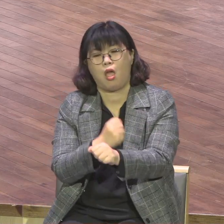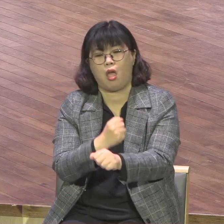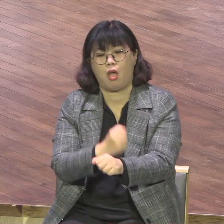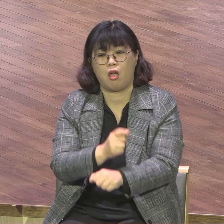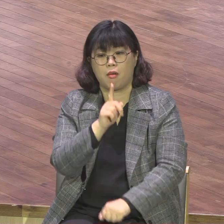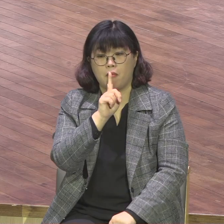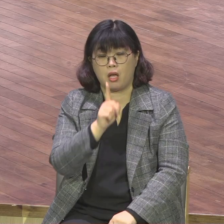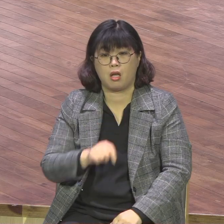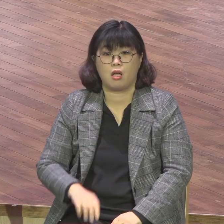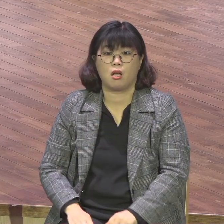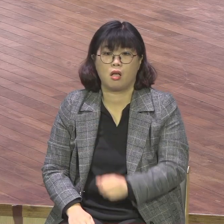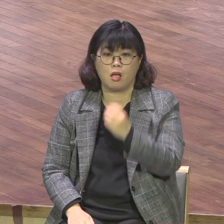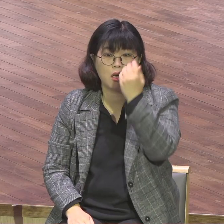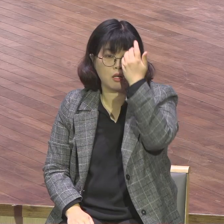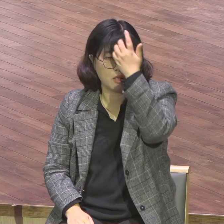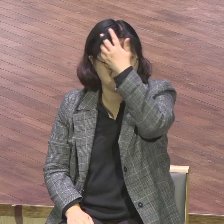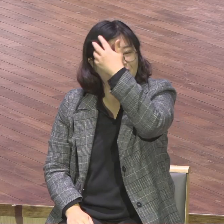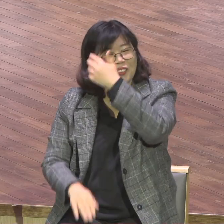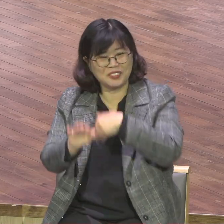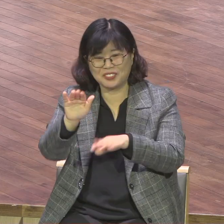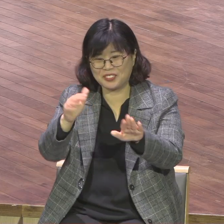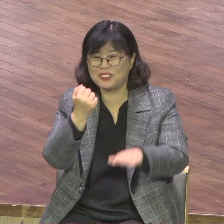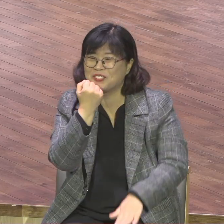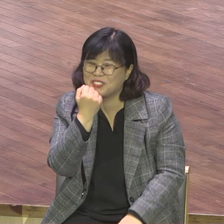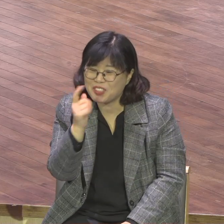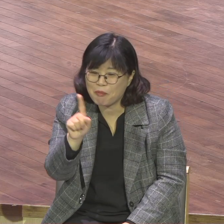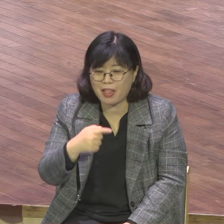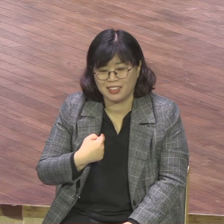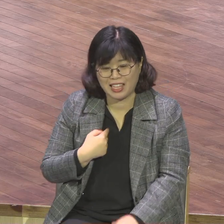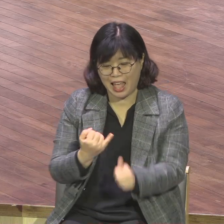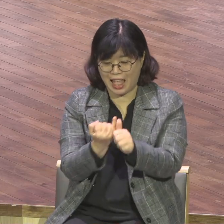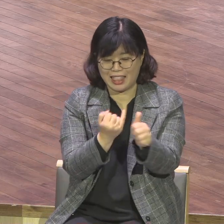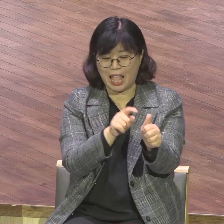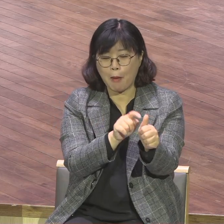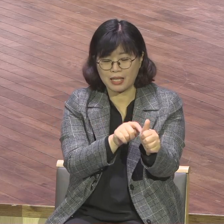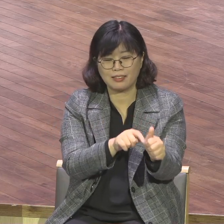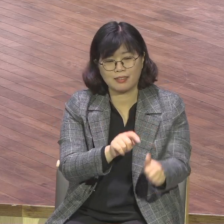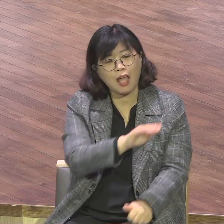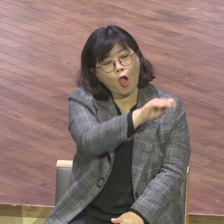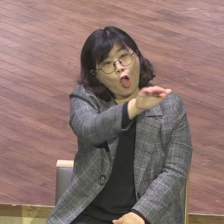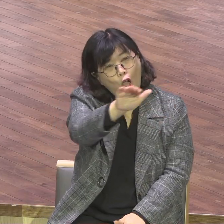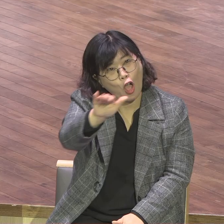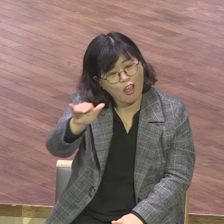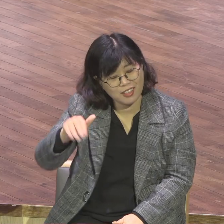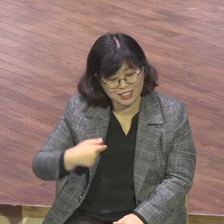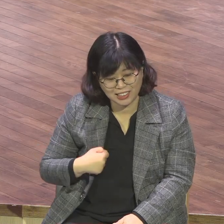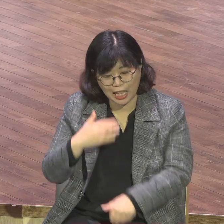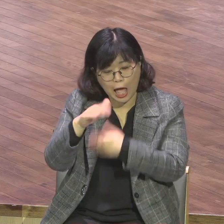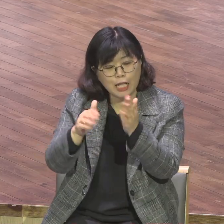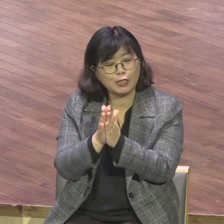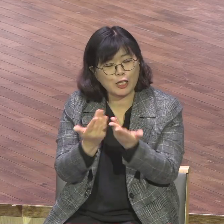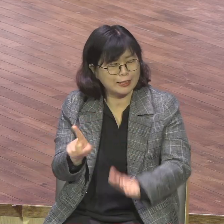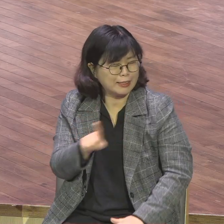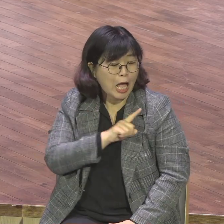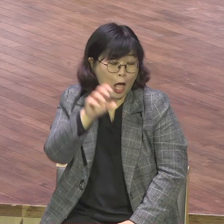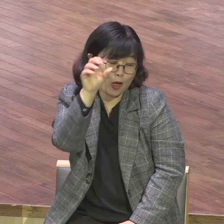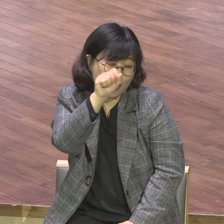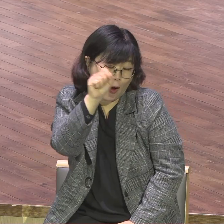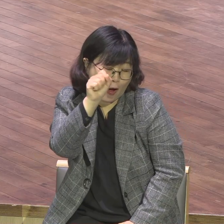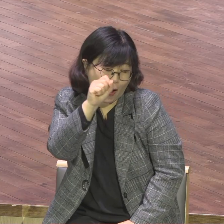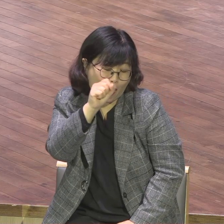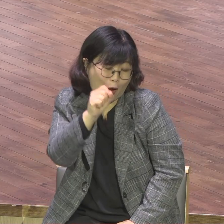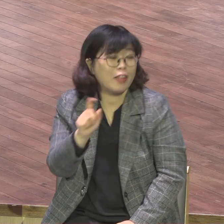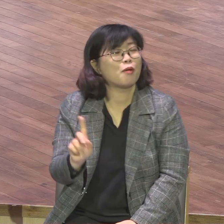남편들에게요, 성경에서 가장 좋아하는 구절이 뭐냐 그러면 바로 요거예요. 남편들